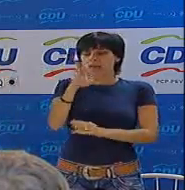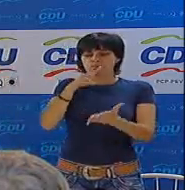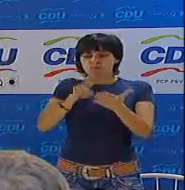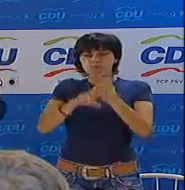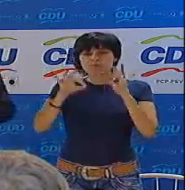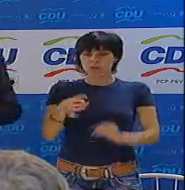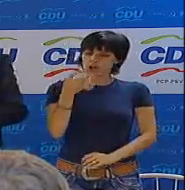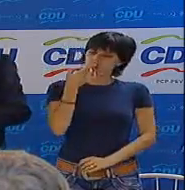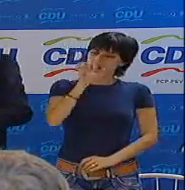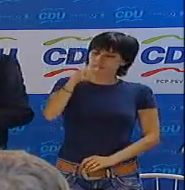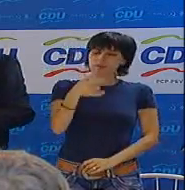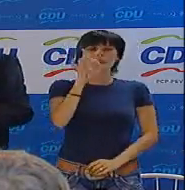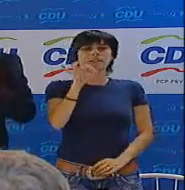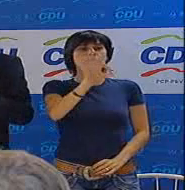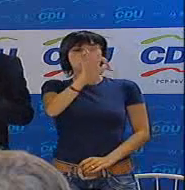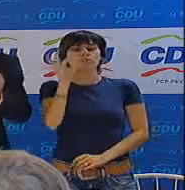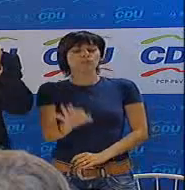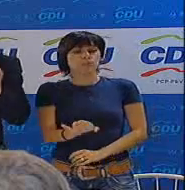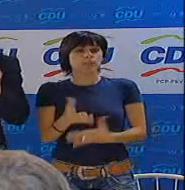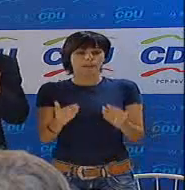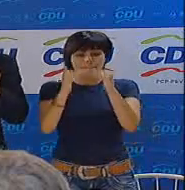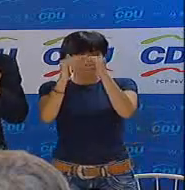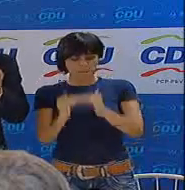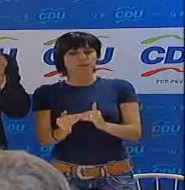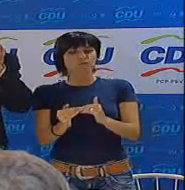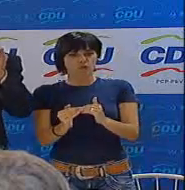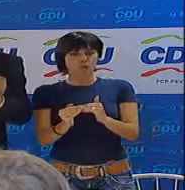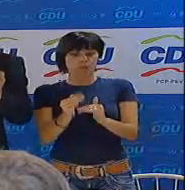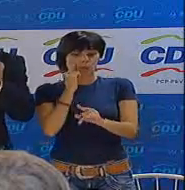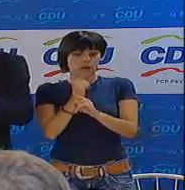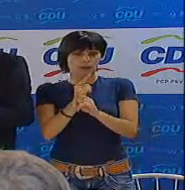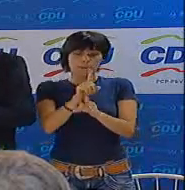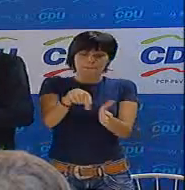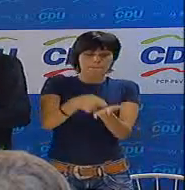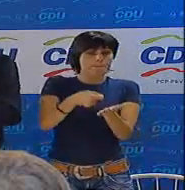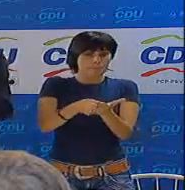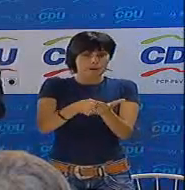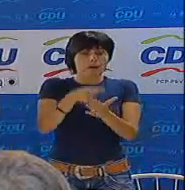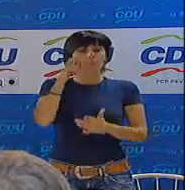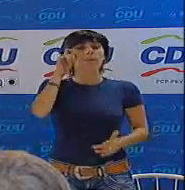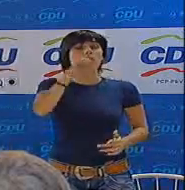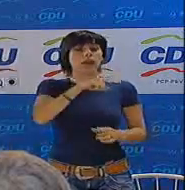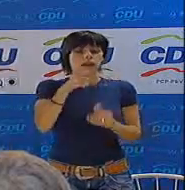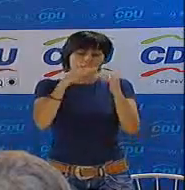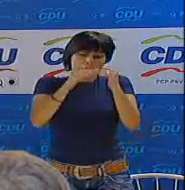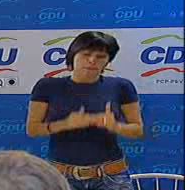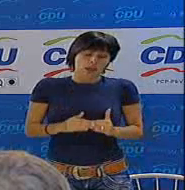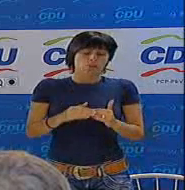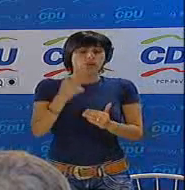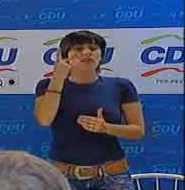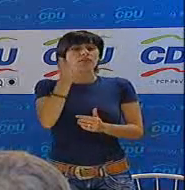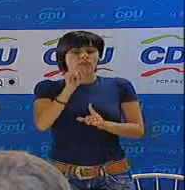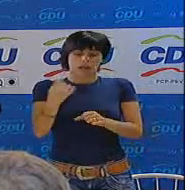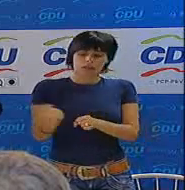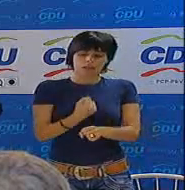real 9,6%, ou seja, menos do que pagam aqueles que têm menores recursos que vivem do